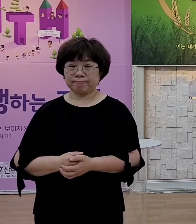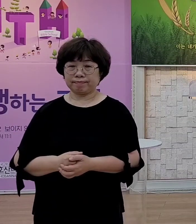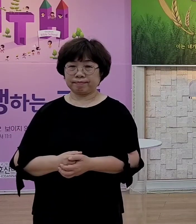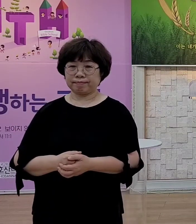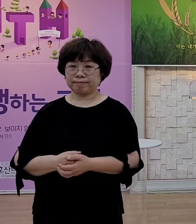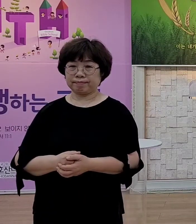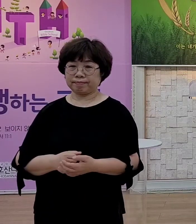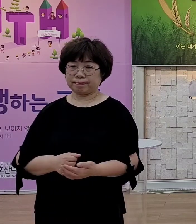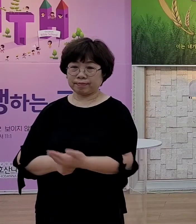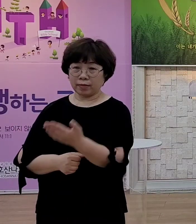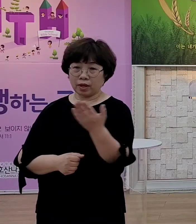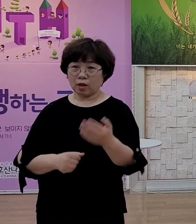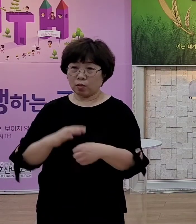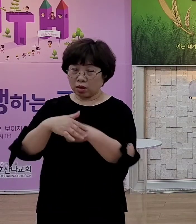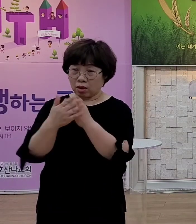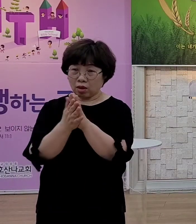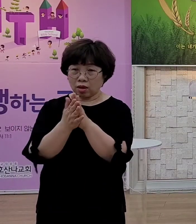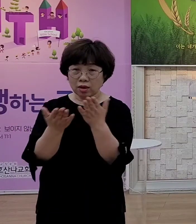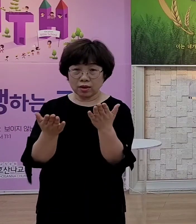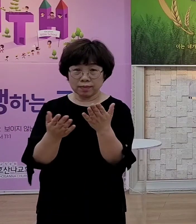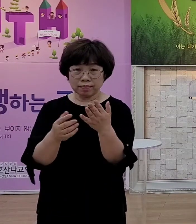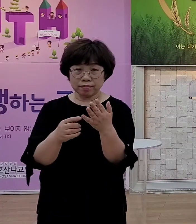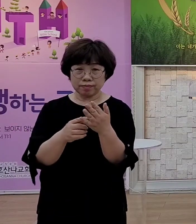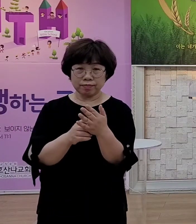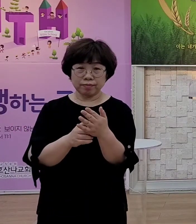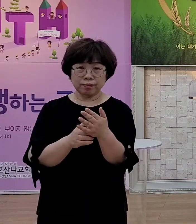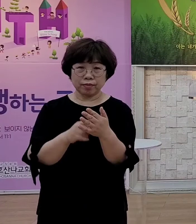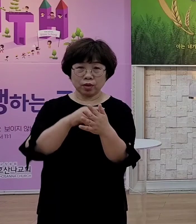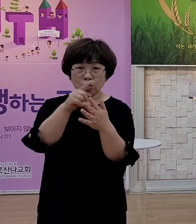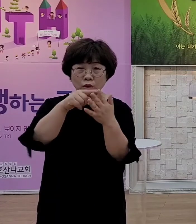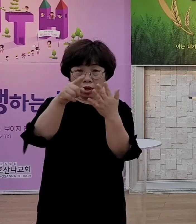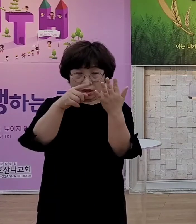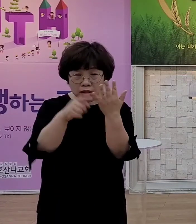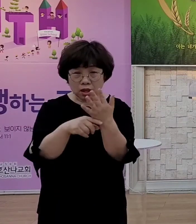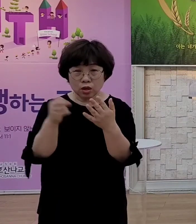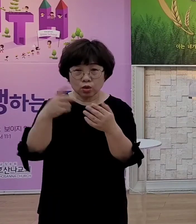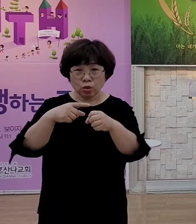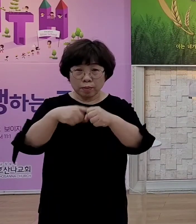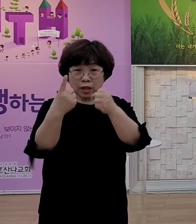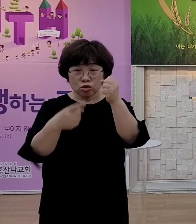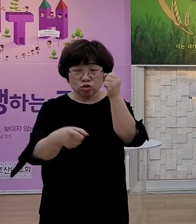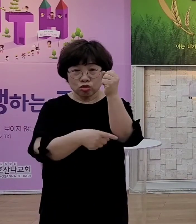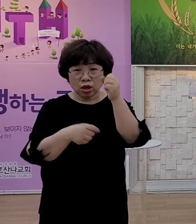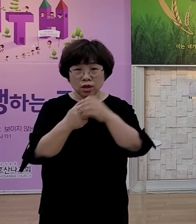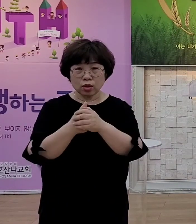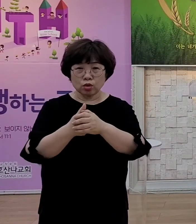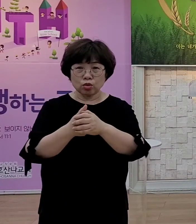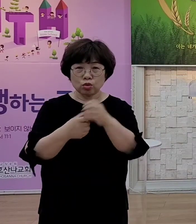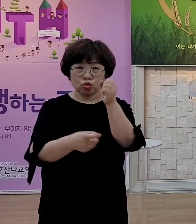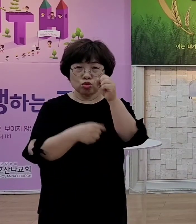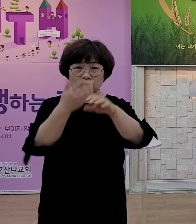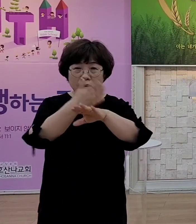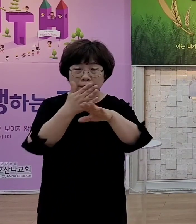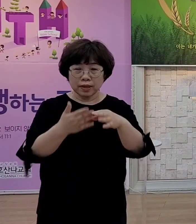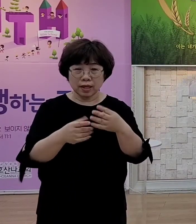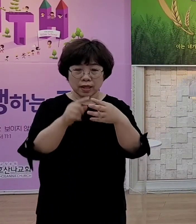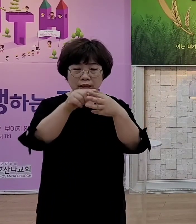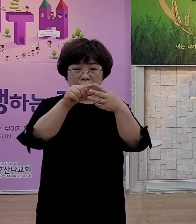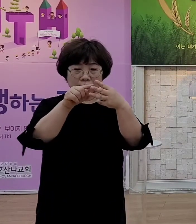성경은 6월절과 이 맥주절과 수장절 이 3대